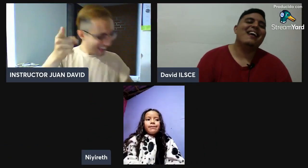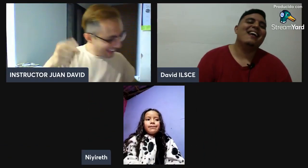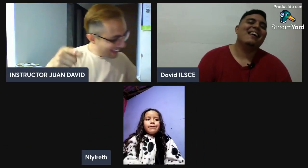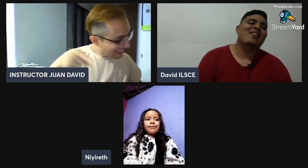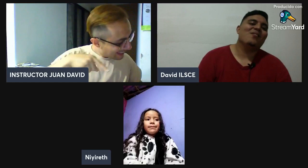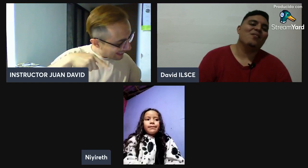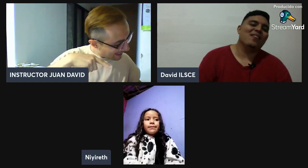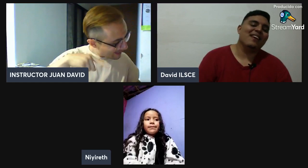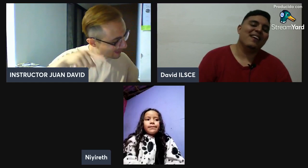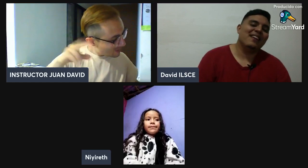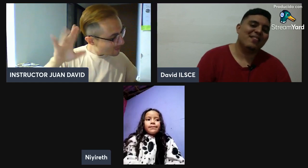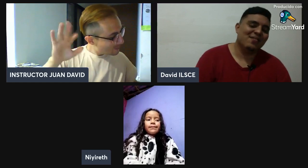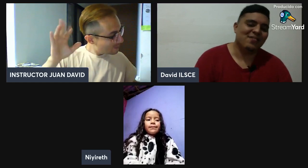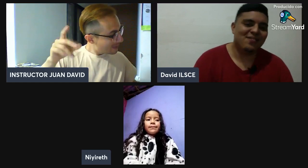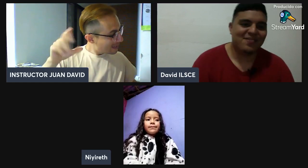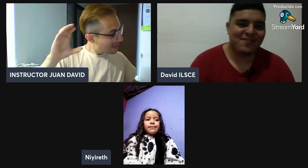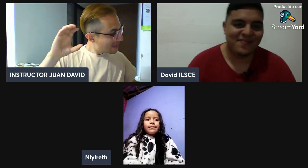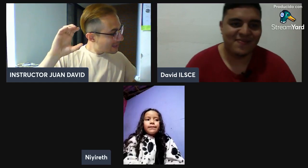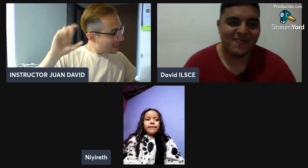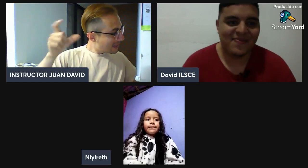Ah, correcto.